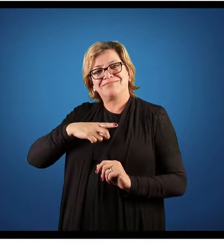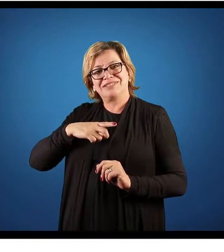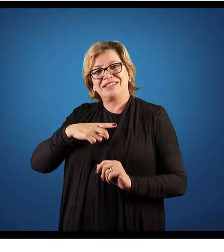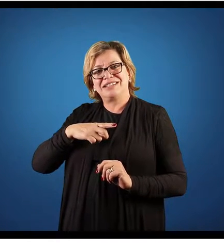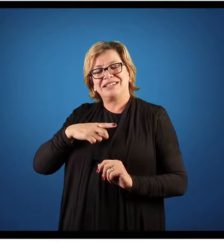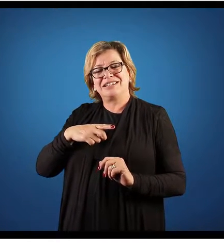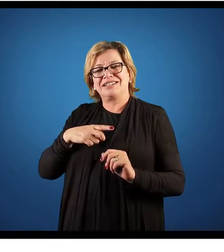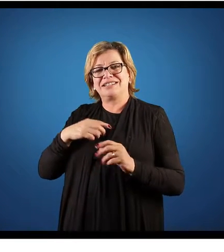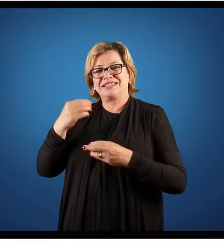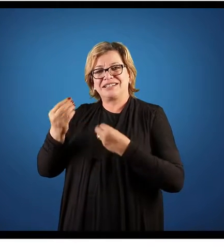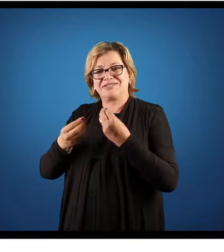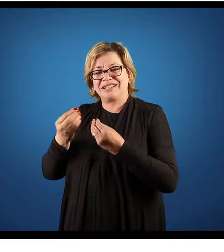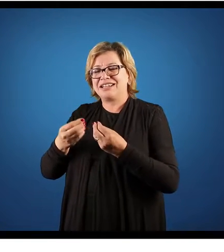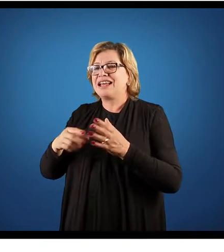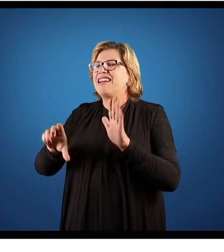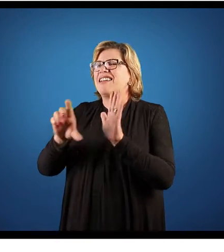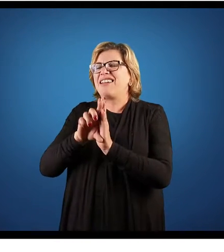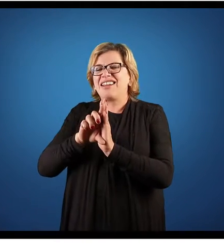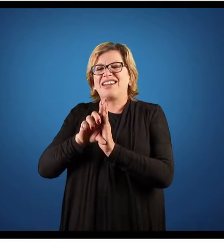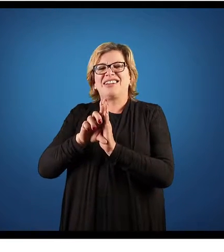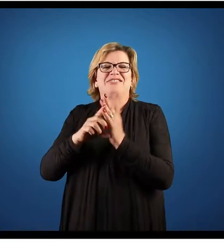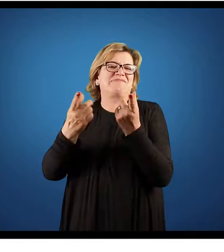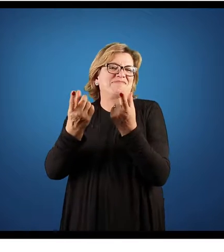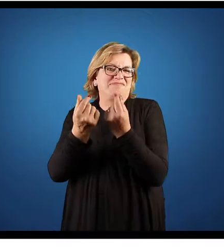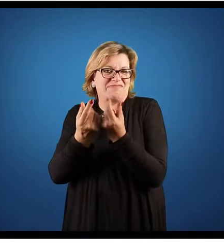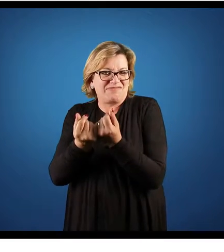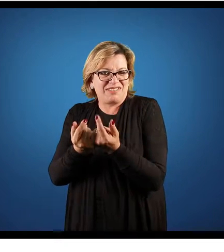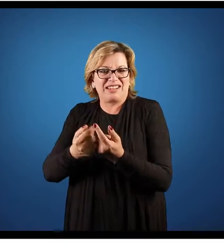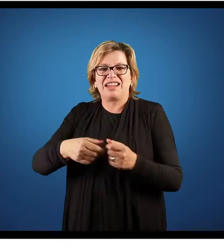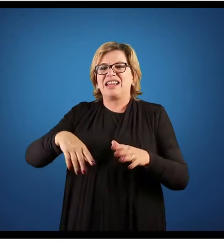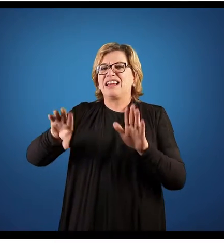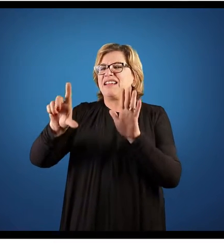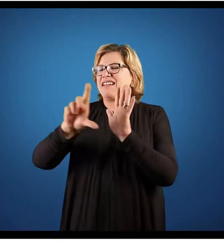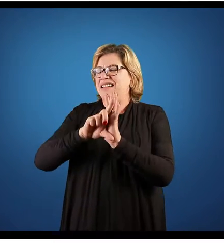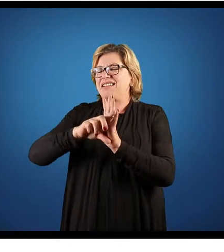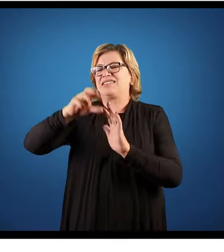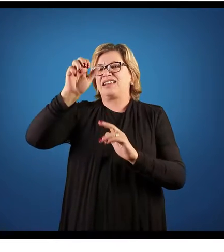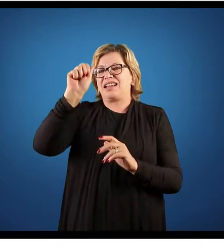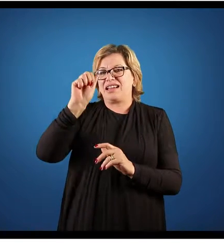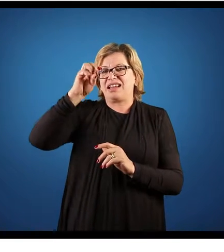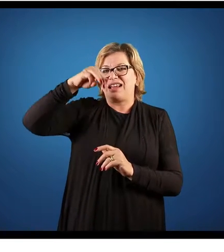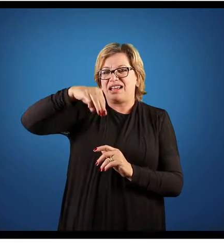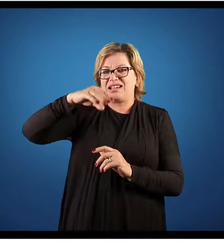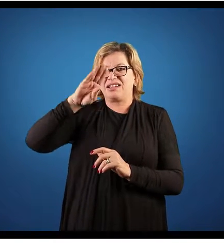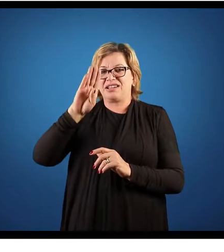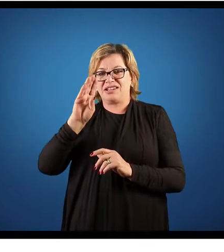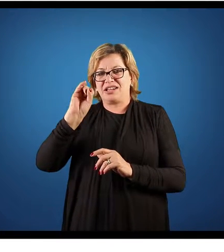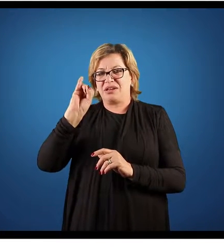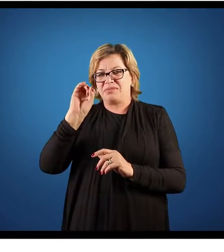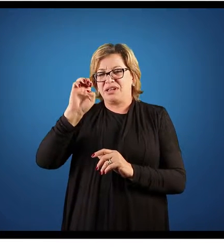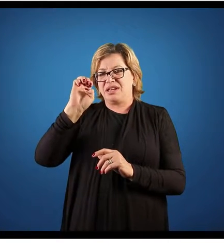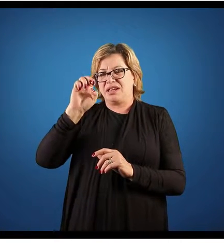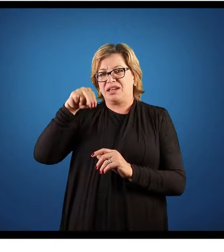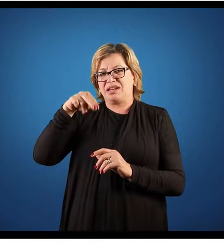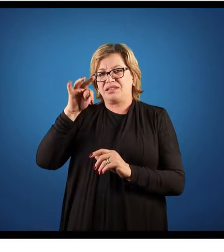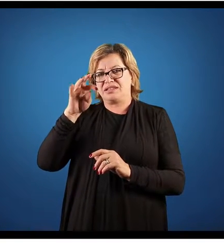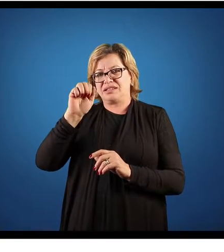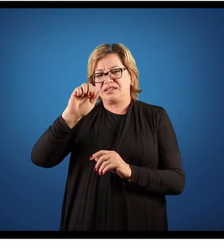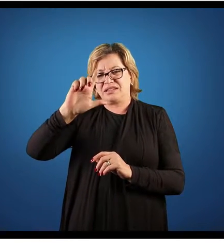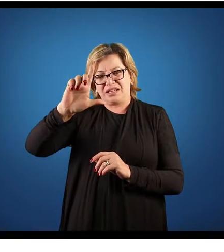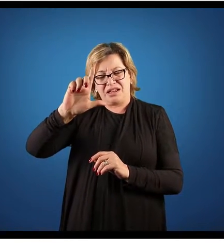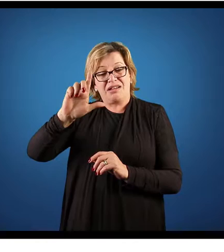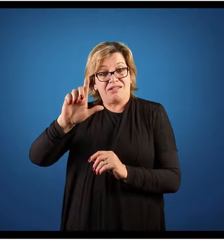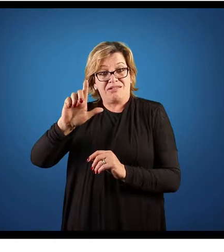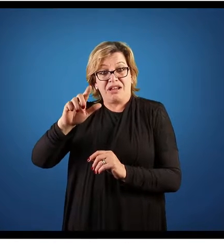regulamentos ambientais regulamentos financeiros então eu não posso fazer mesmo que eu seja o proprietário da empresa ou na realidade eu até